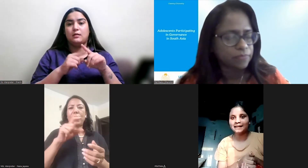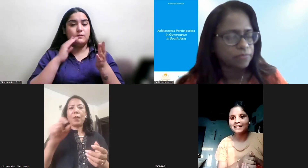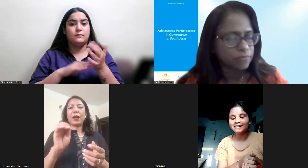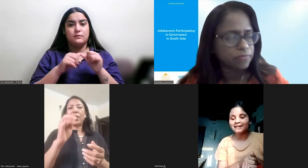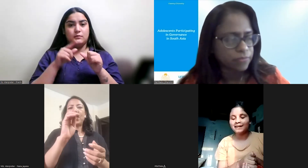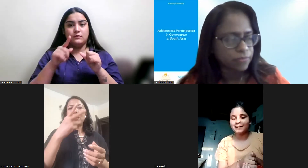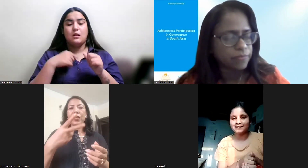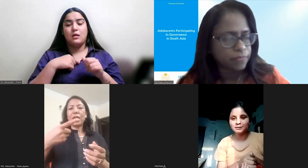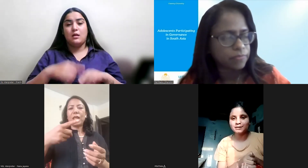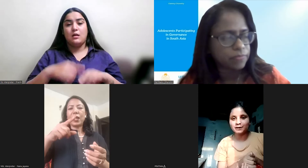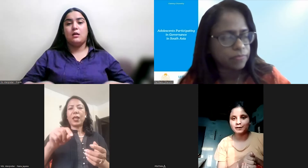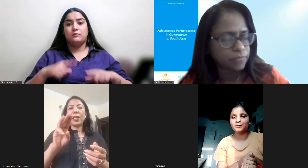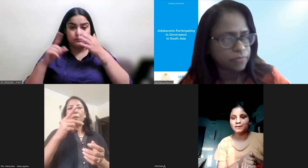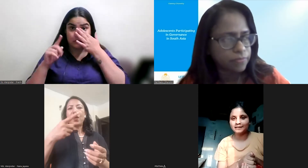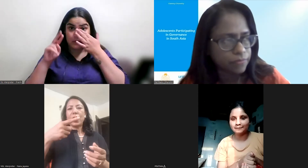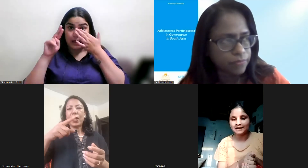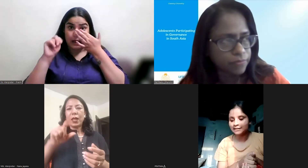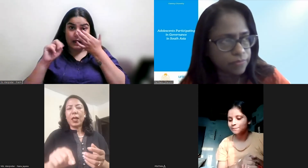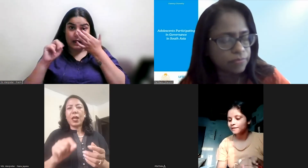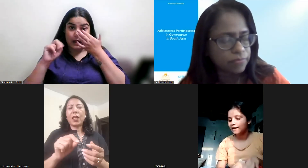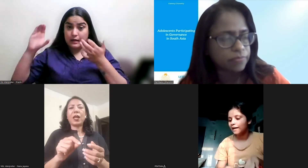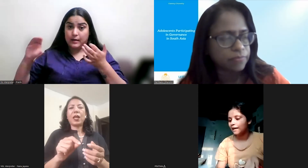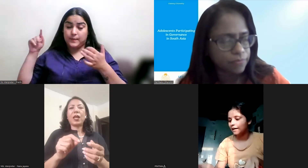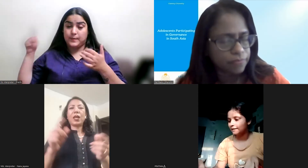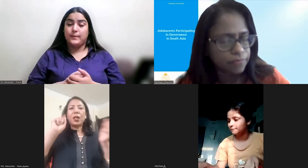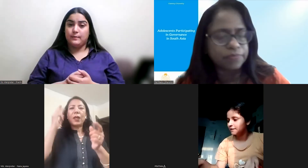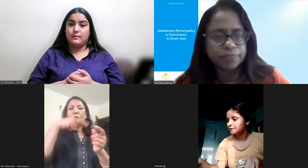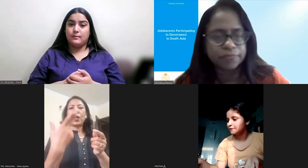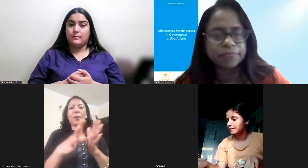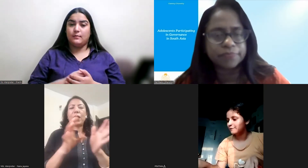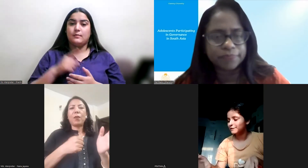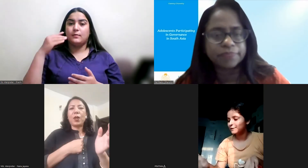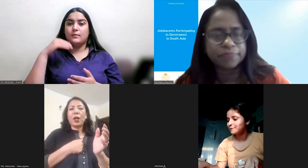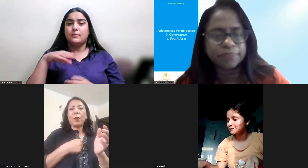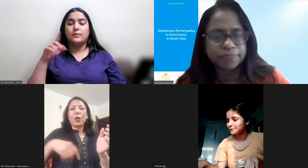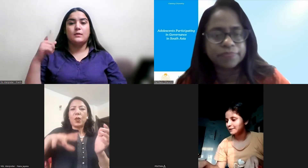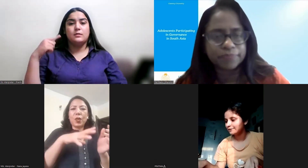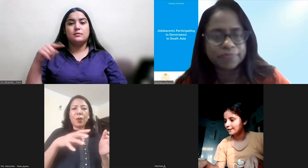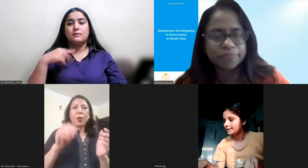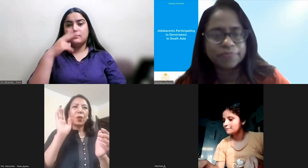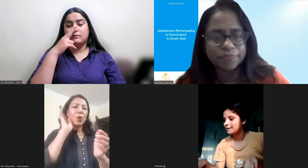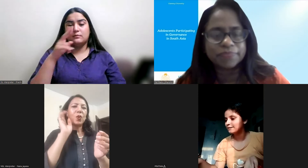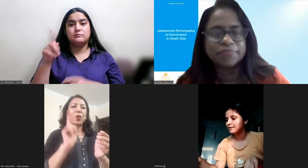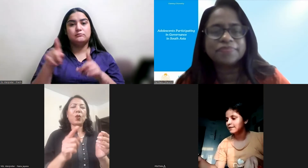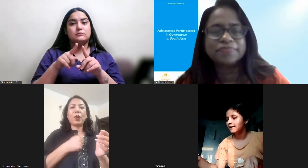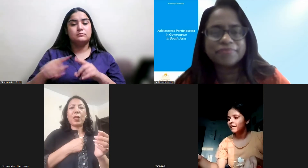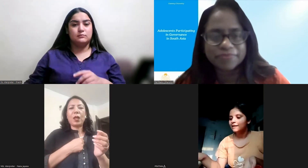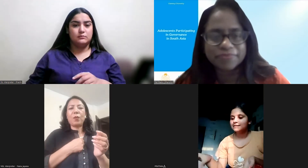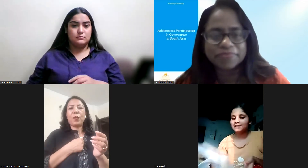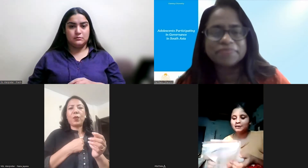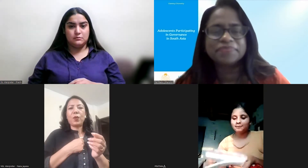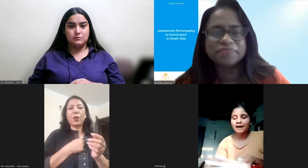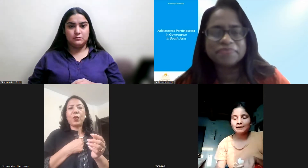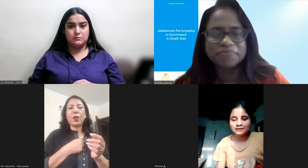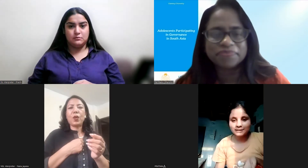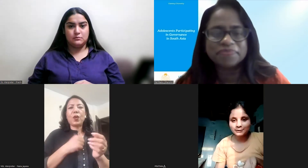नगरपालिका 9 शङ्करको रूपन्देहीबाट। मेरो अब सबैको सुन्ने हो हैन, मेरो चाहिँ जस्तै